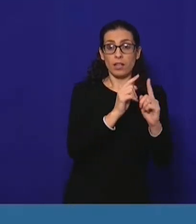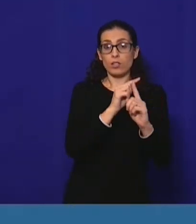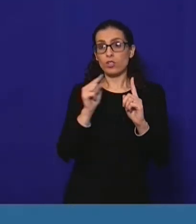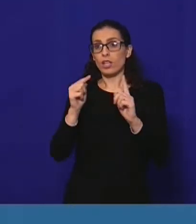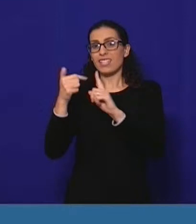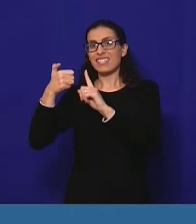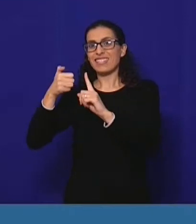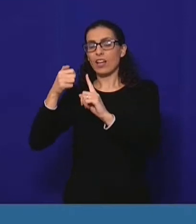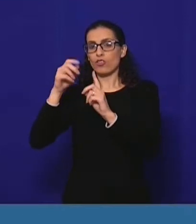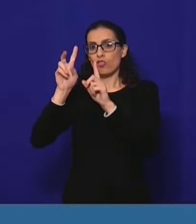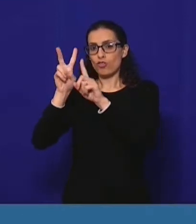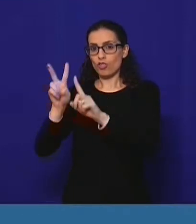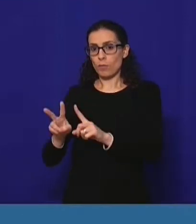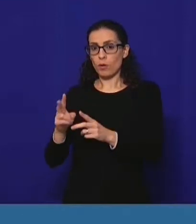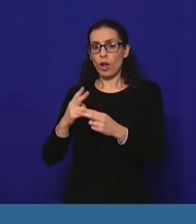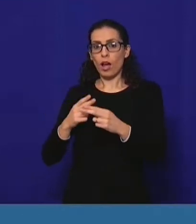għamilna